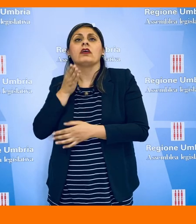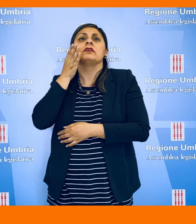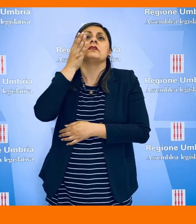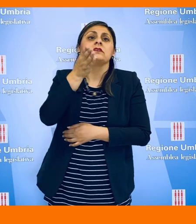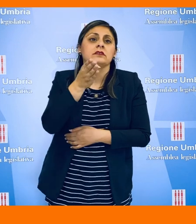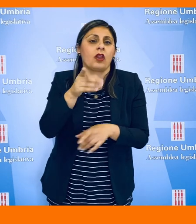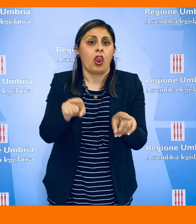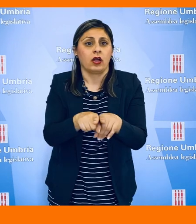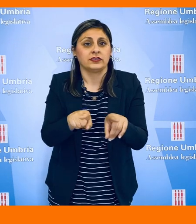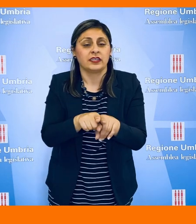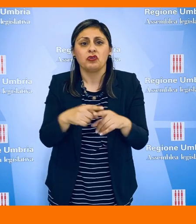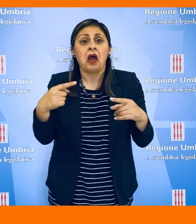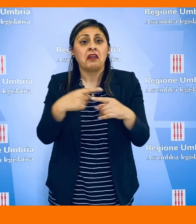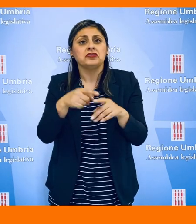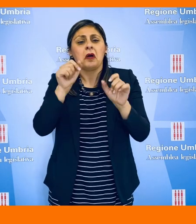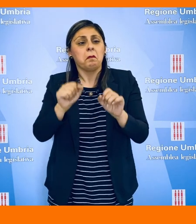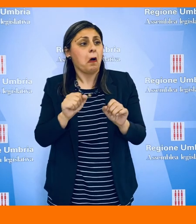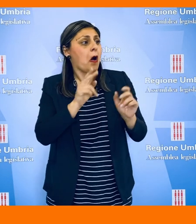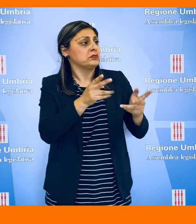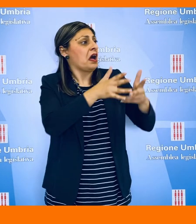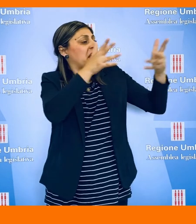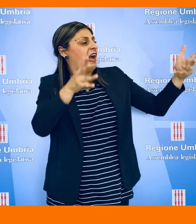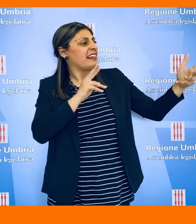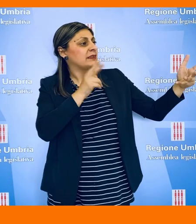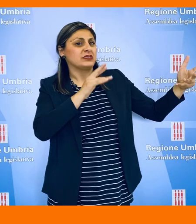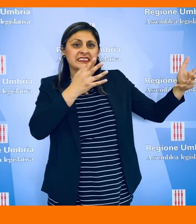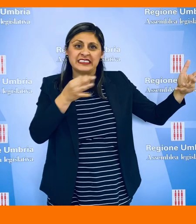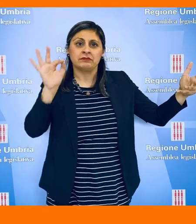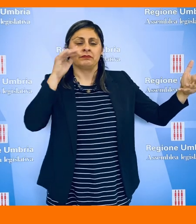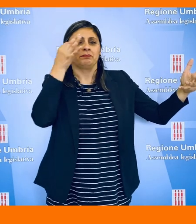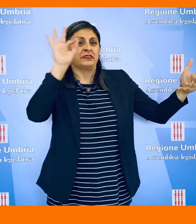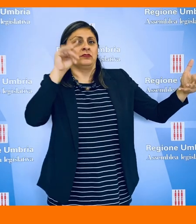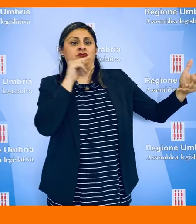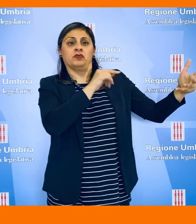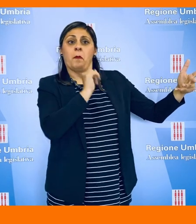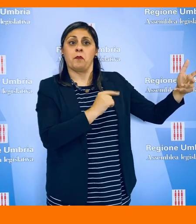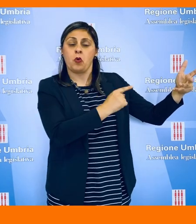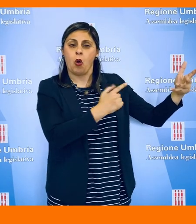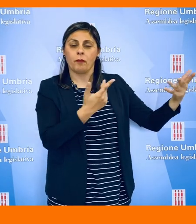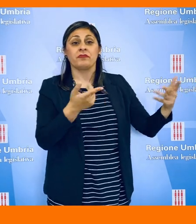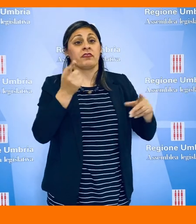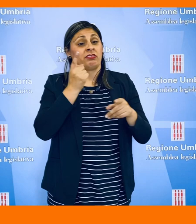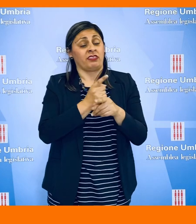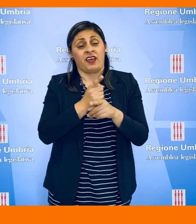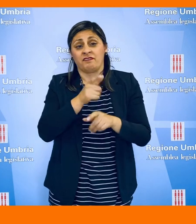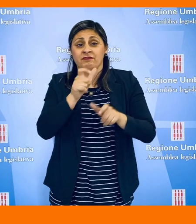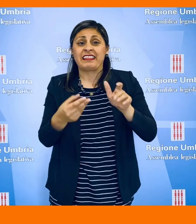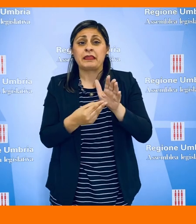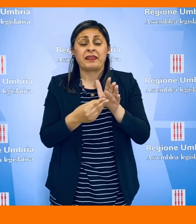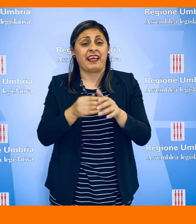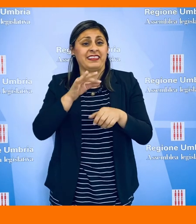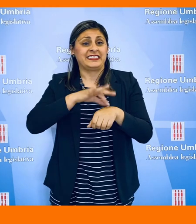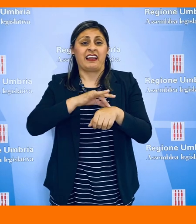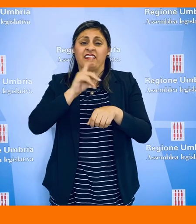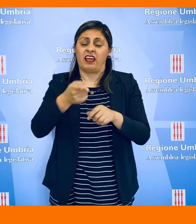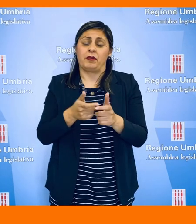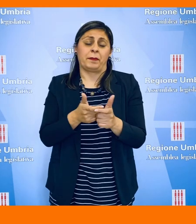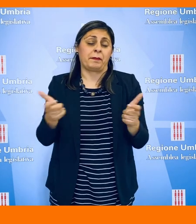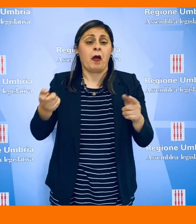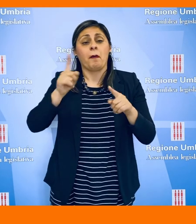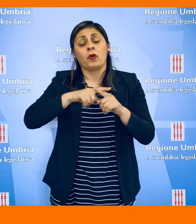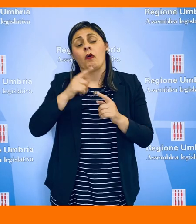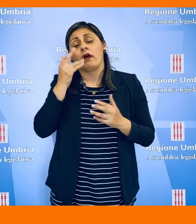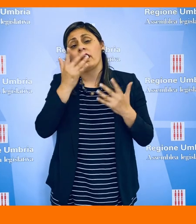e possono avere risposte invece alternative da ospedali più grandi. Necessario l'incremento del personale sanitario, anche una riflessione